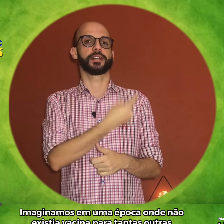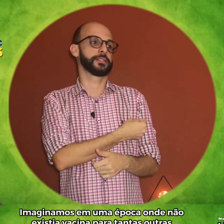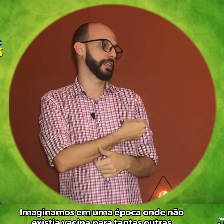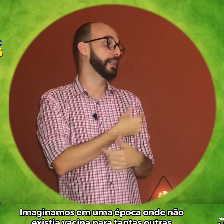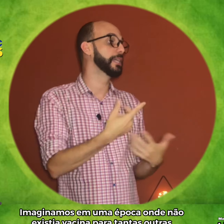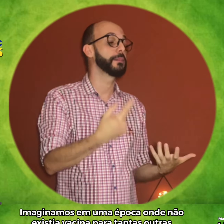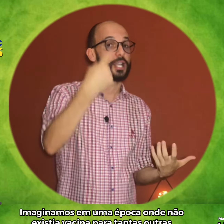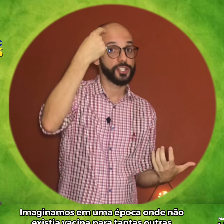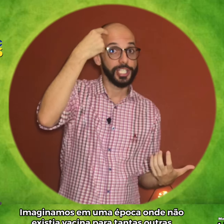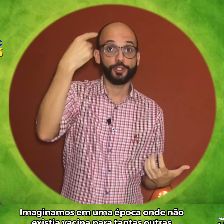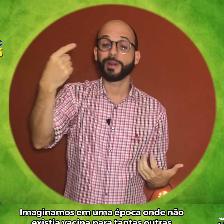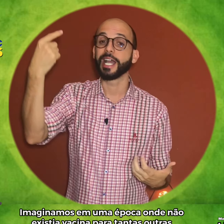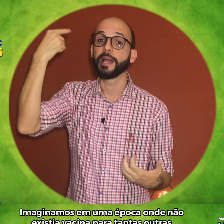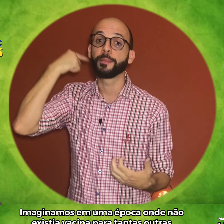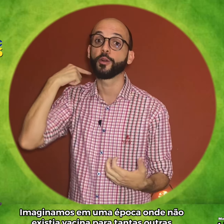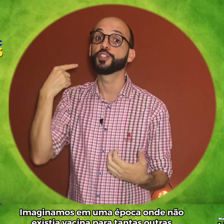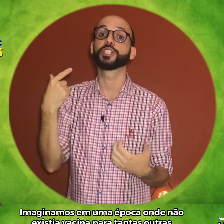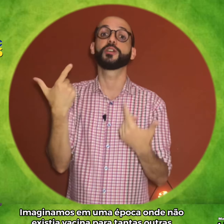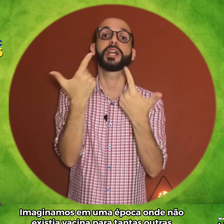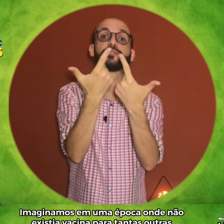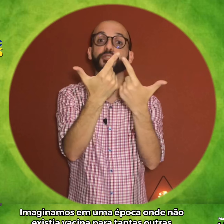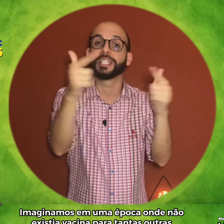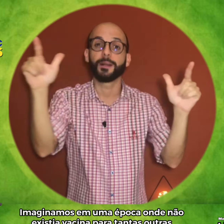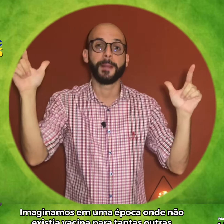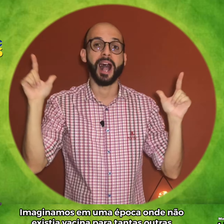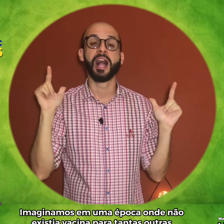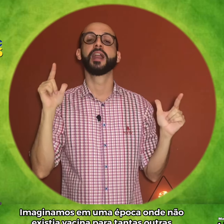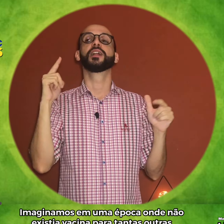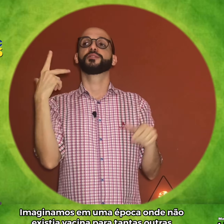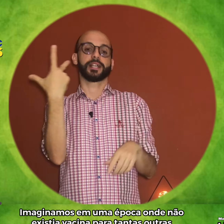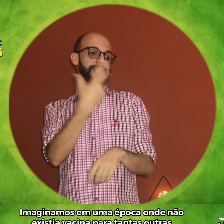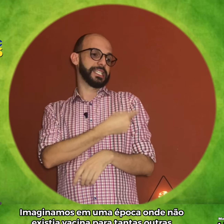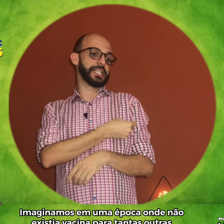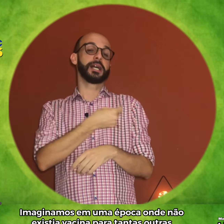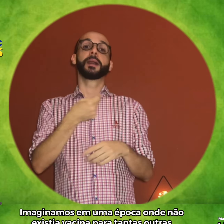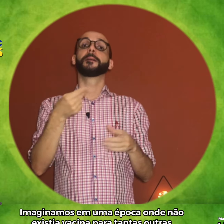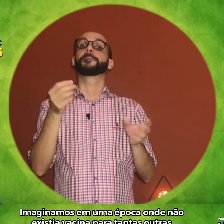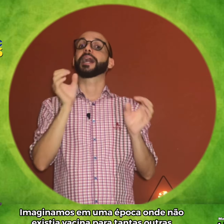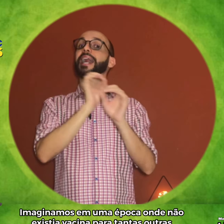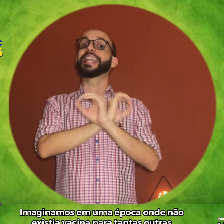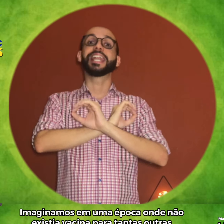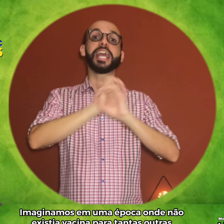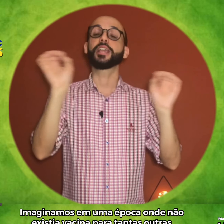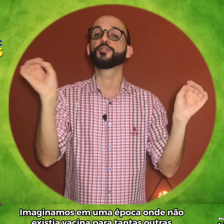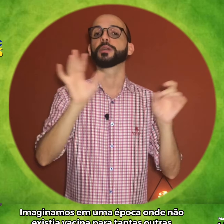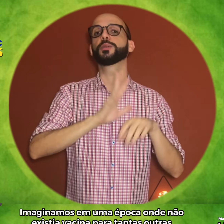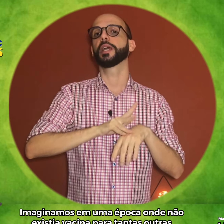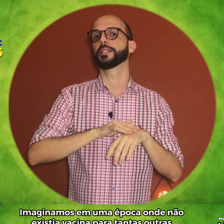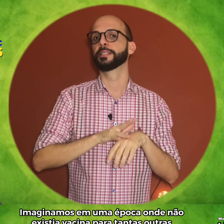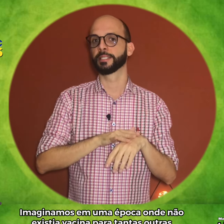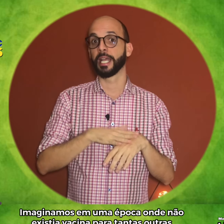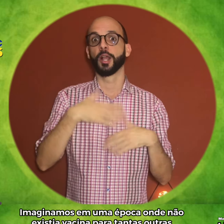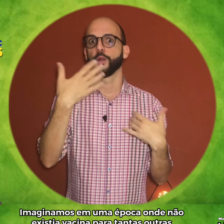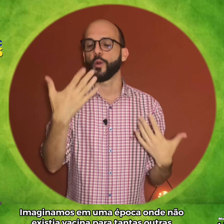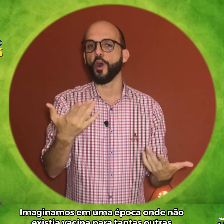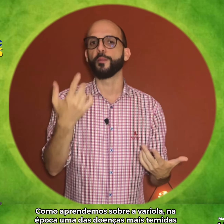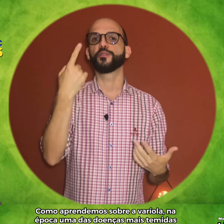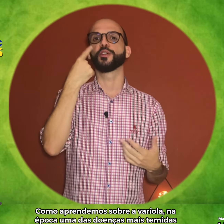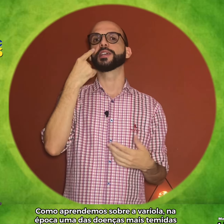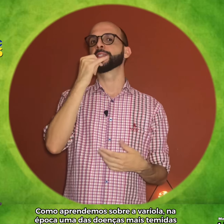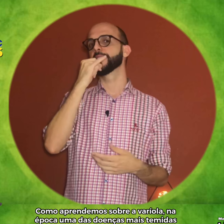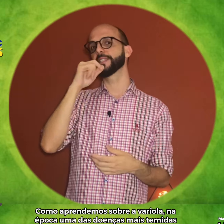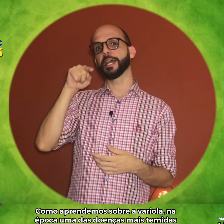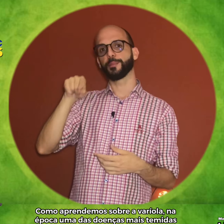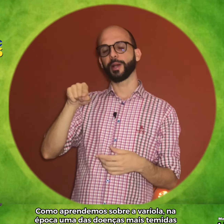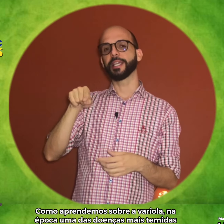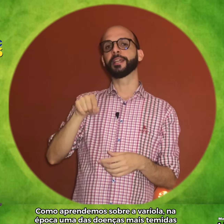essa vacina. Imagine numa época onde não havia vacina pra nenhuma doença. Como